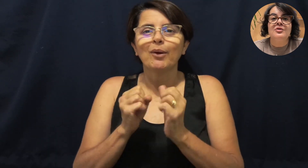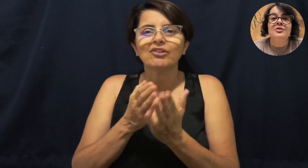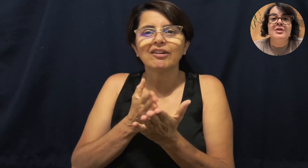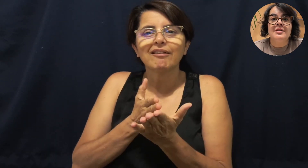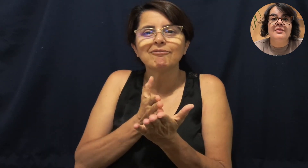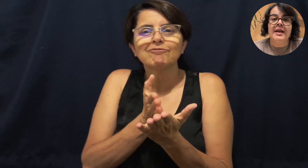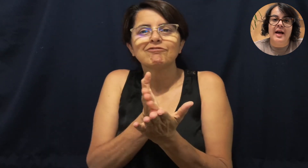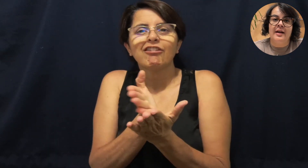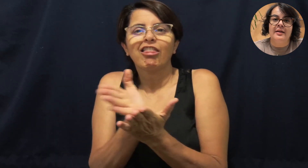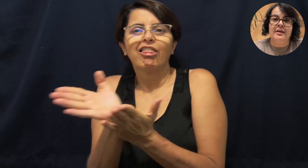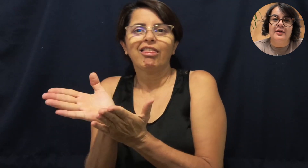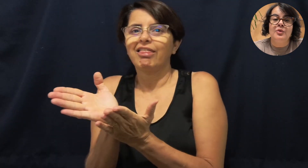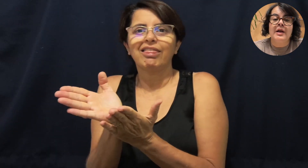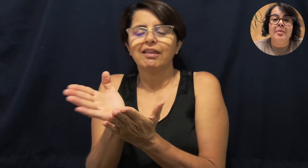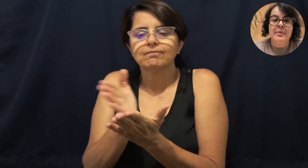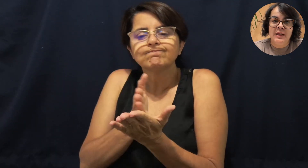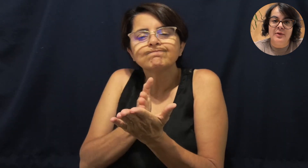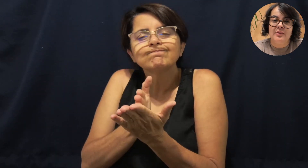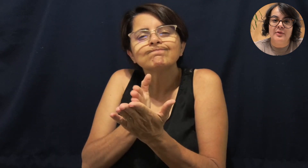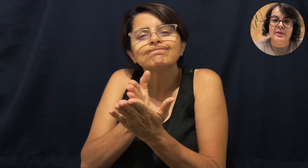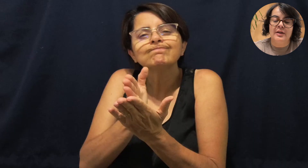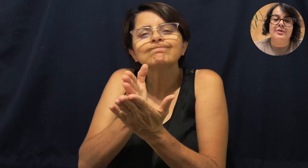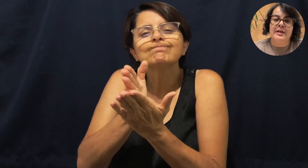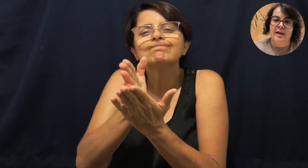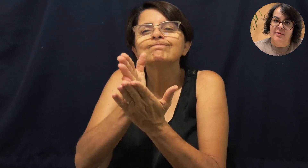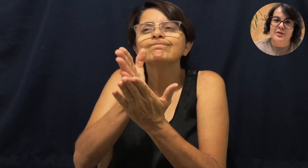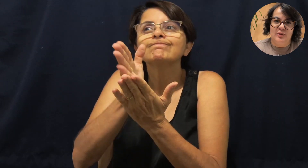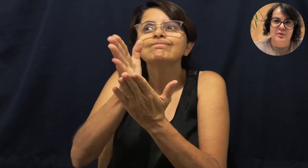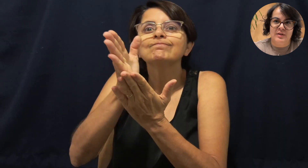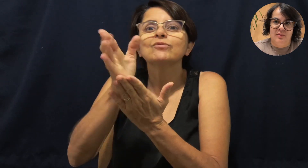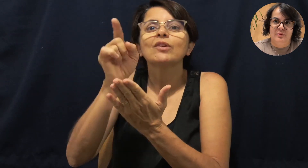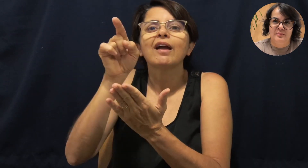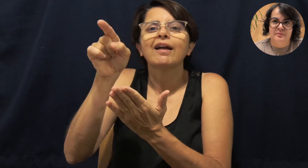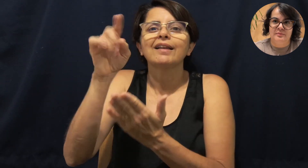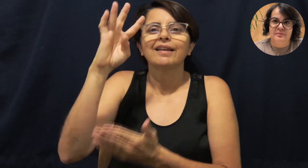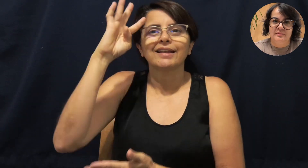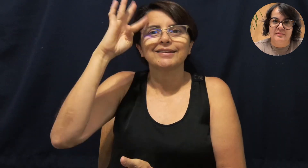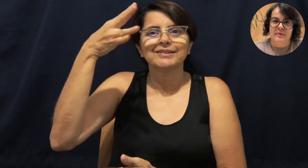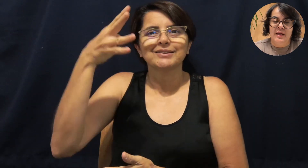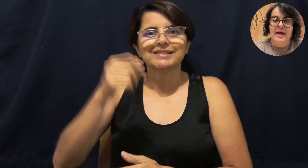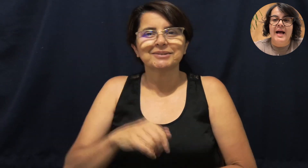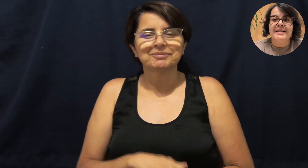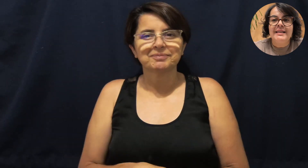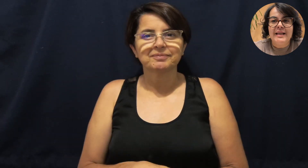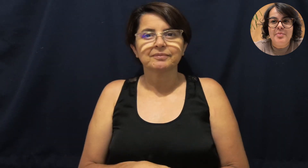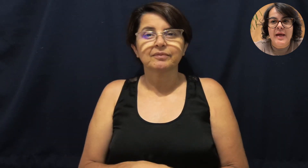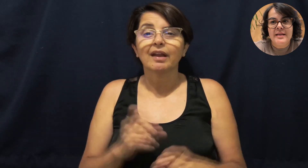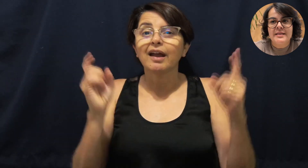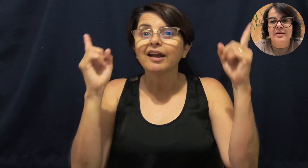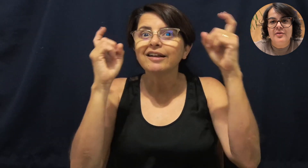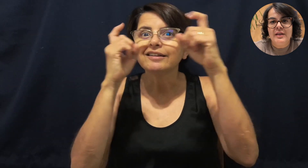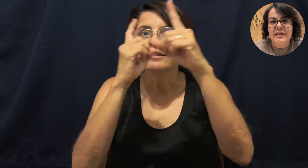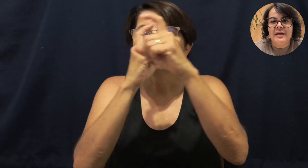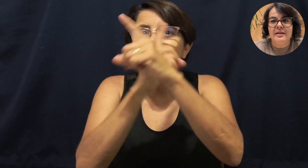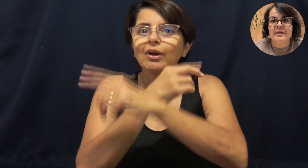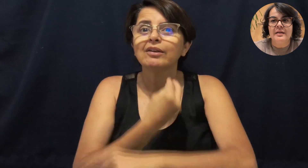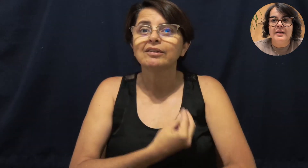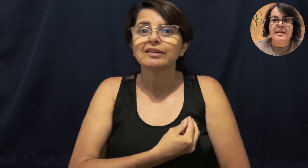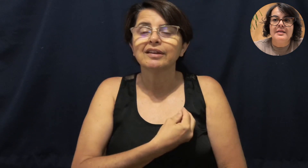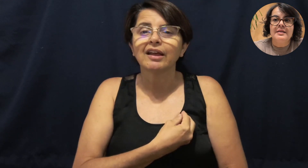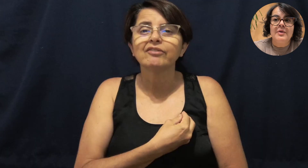poderá nos desviar do caminho que nos leva à solução. As intempéries da